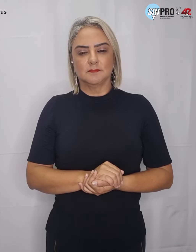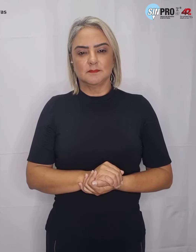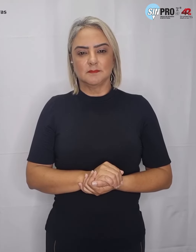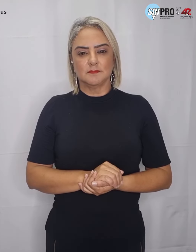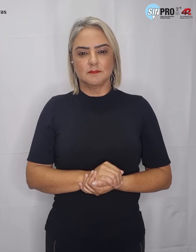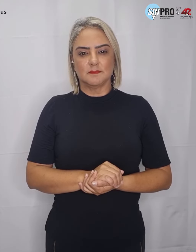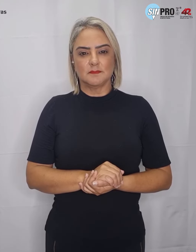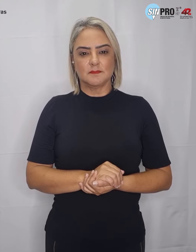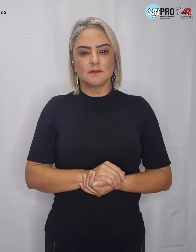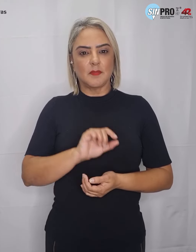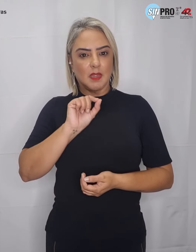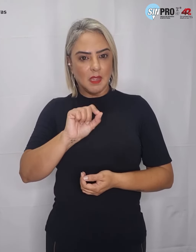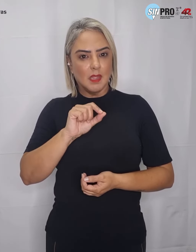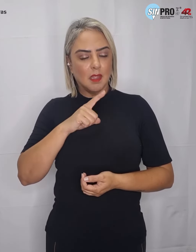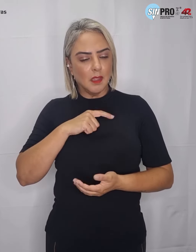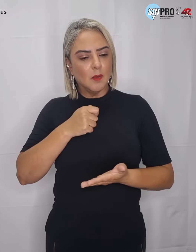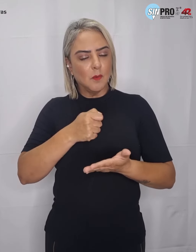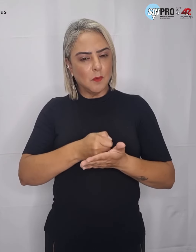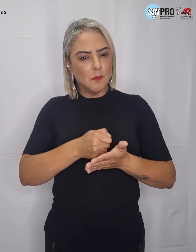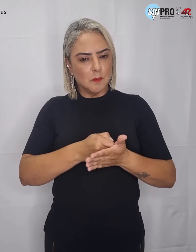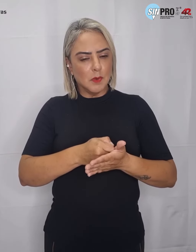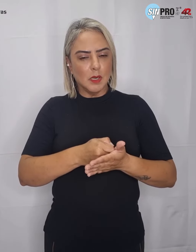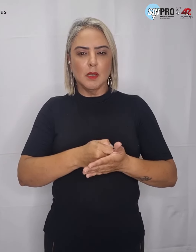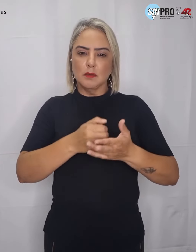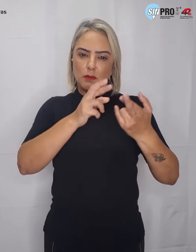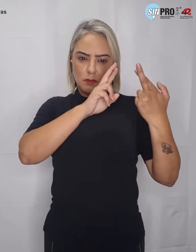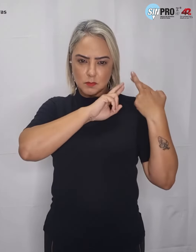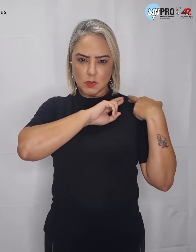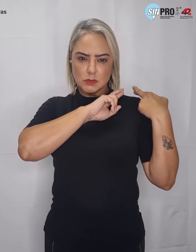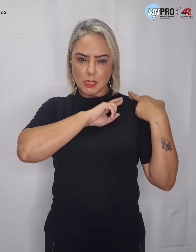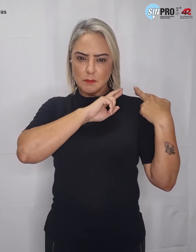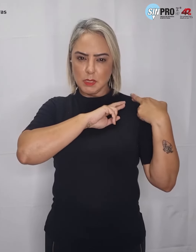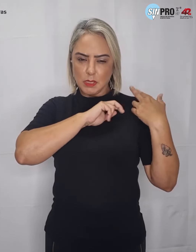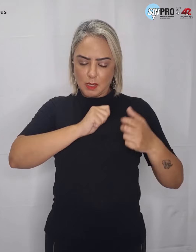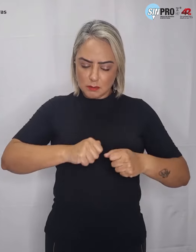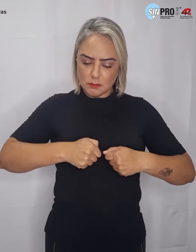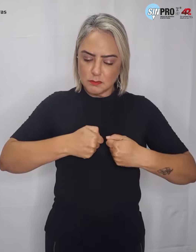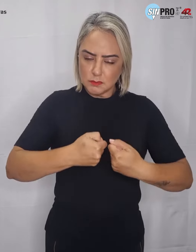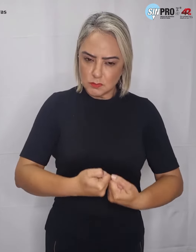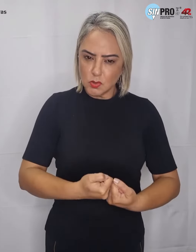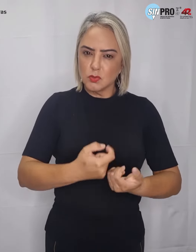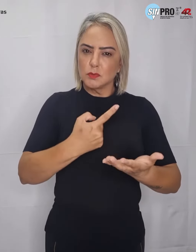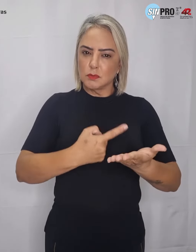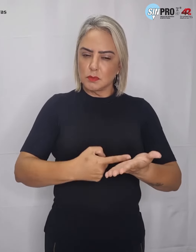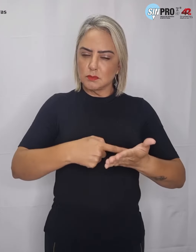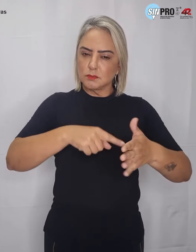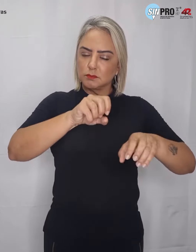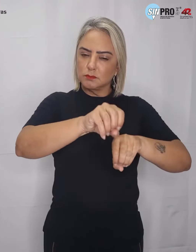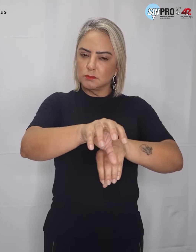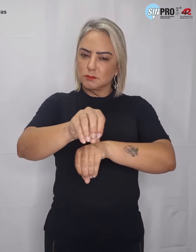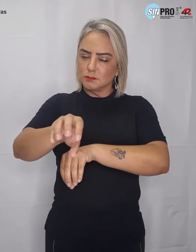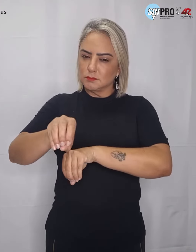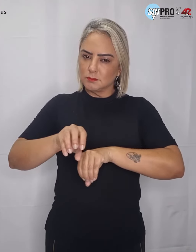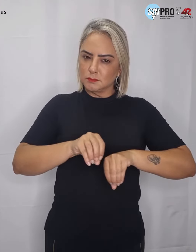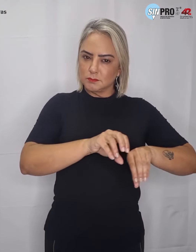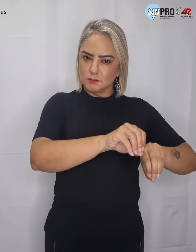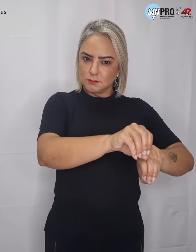educacionais que cumpriram com muita responsabilidade os seus compromissos de educadores e educadoras,